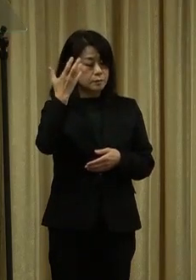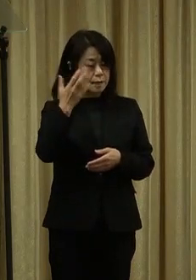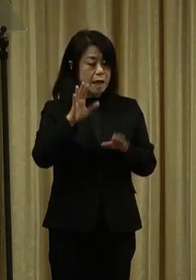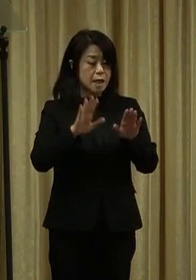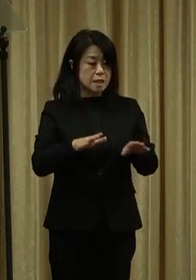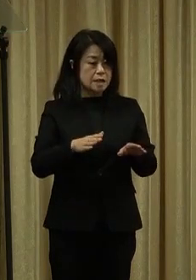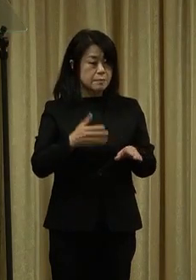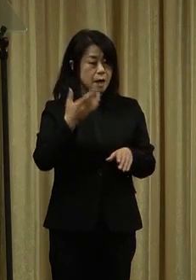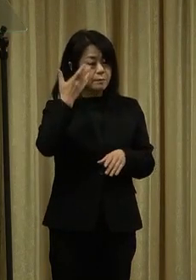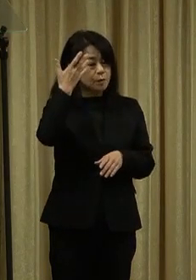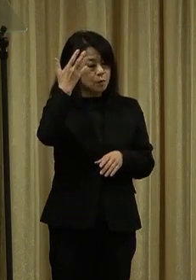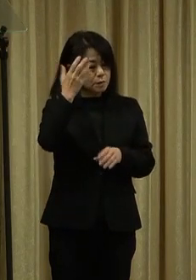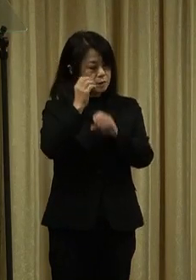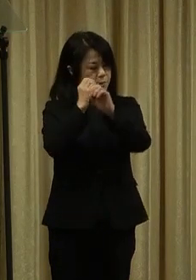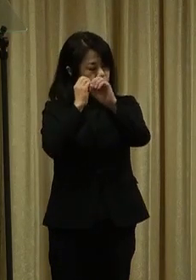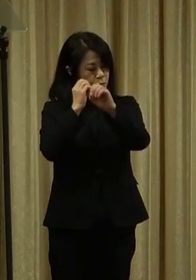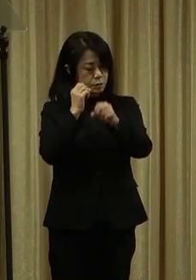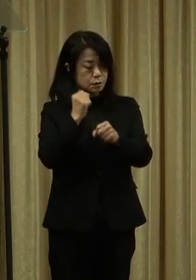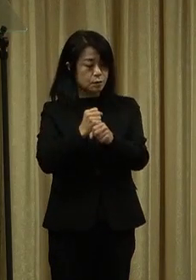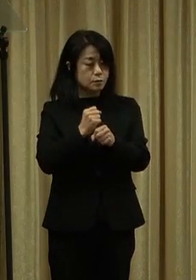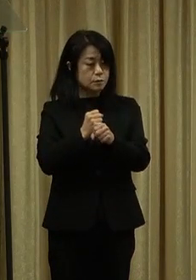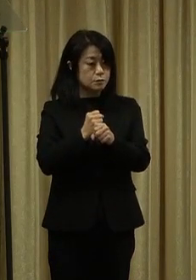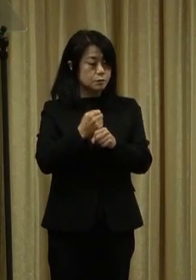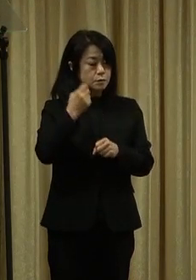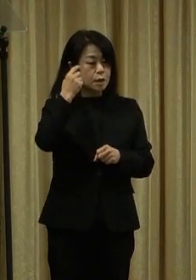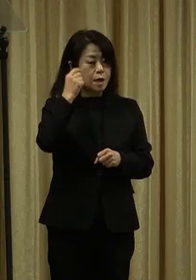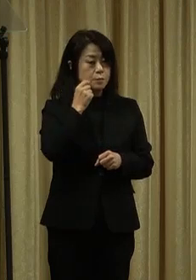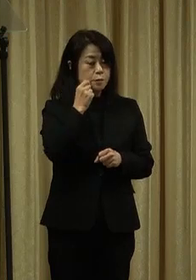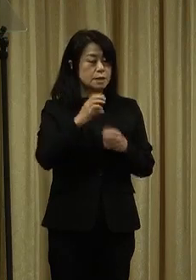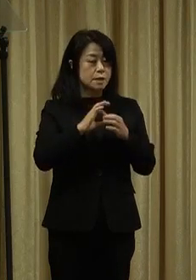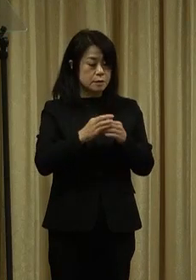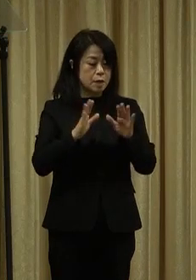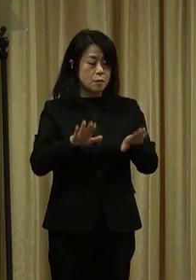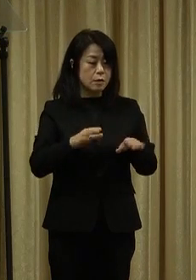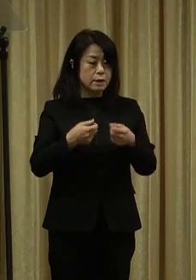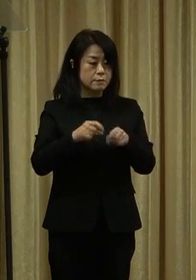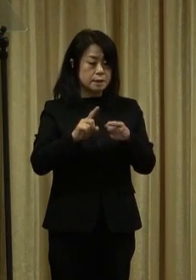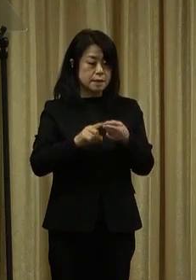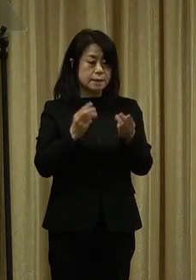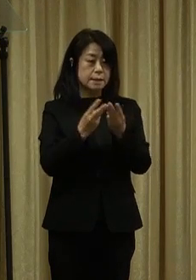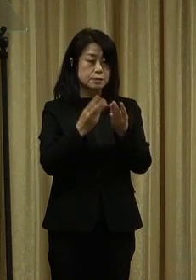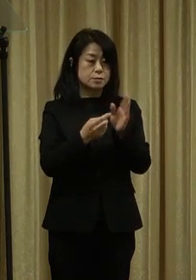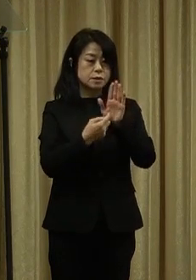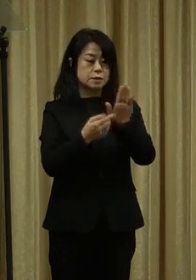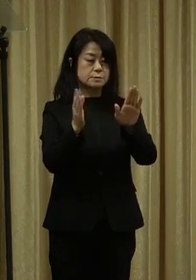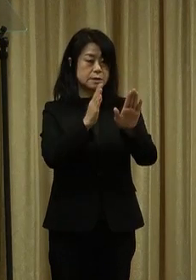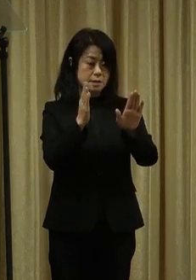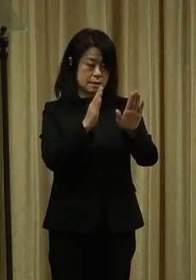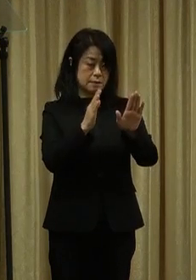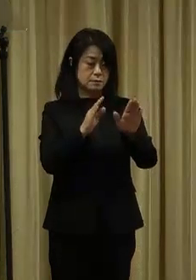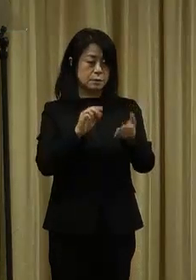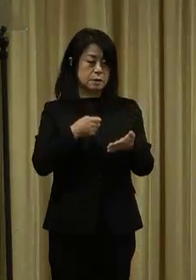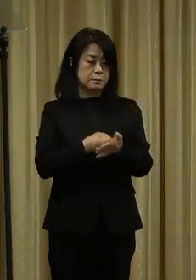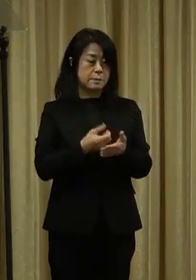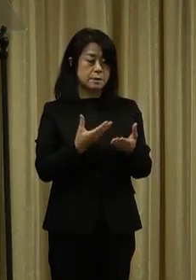てることが難しいことから今回は具体的な数字をお示しをしないこととさせていただきます。